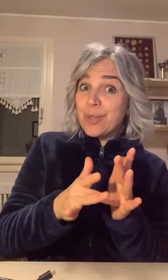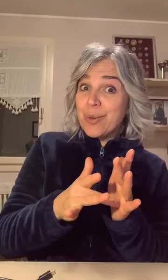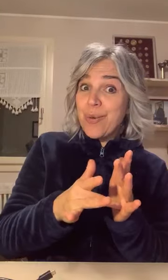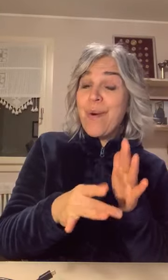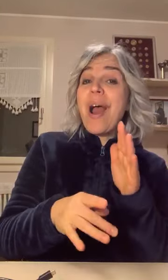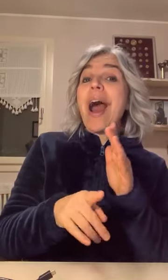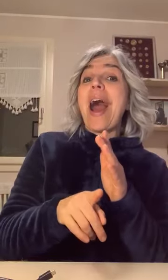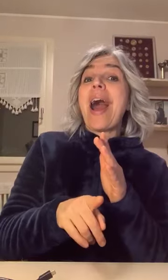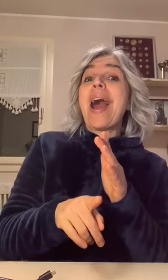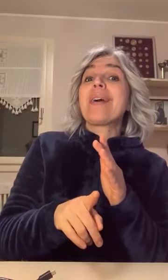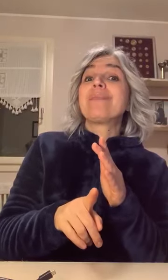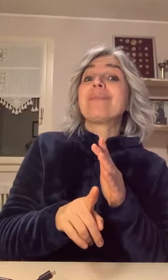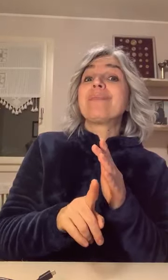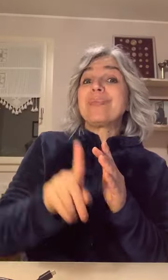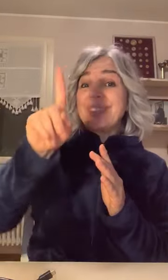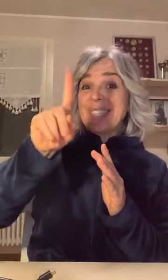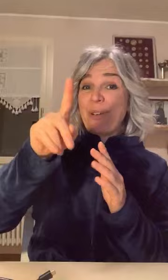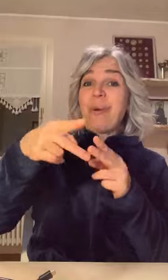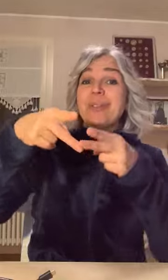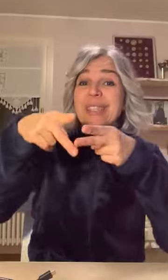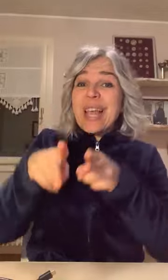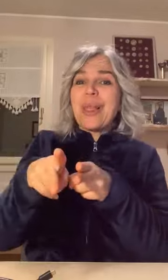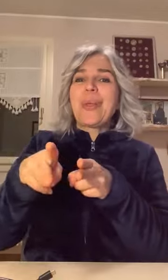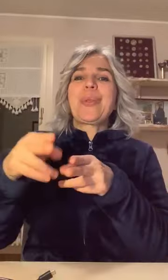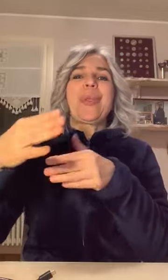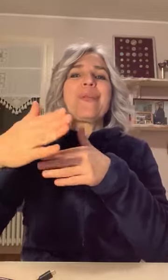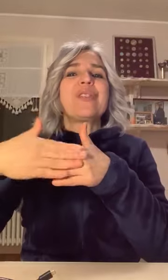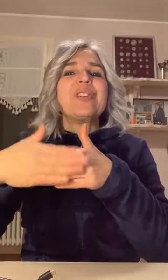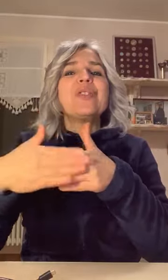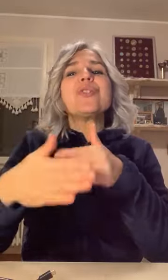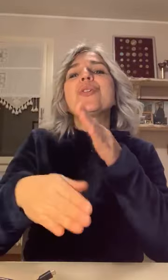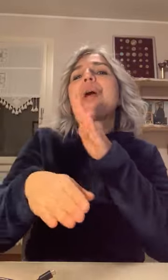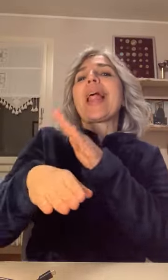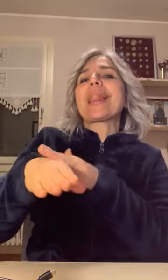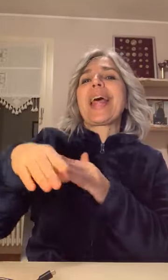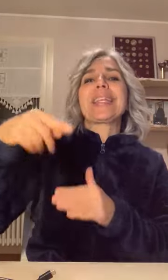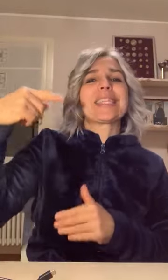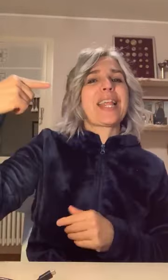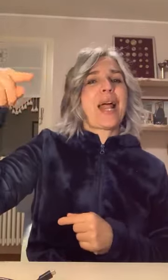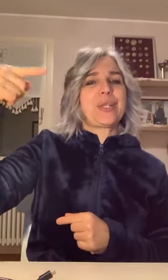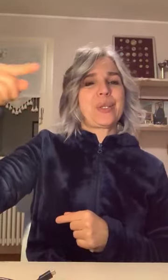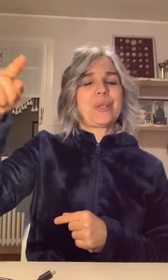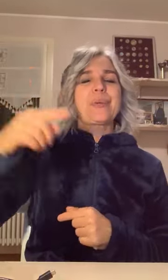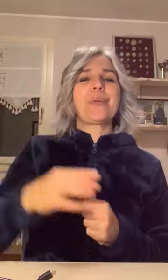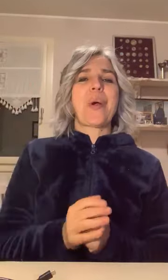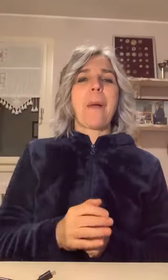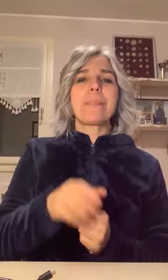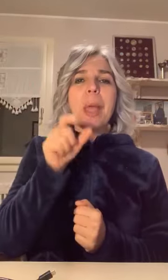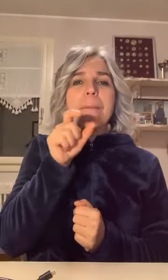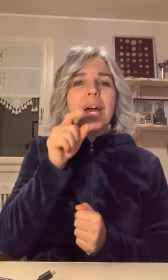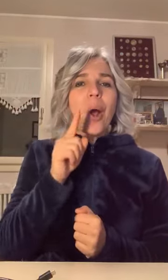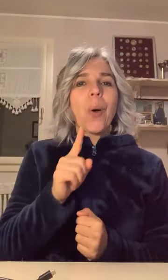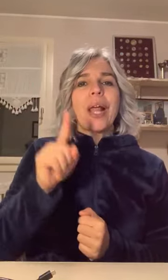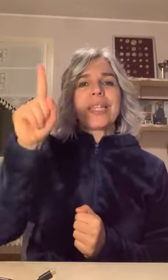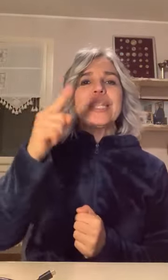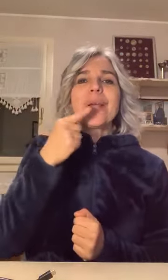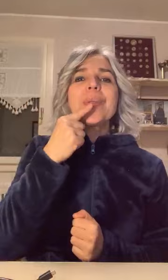Dio. Egli è asceso al cielo ed è alla destra del Padre. E qui ci dice la parola di Dio che la destra del Signore fa